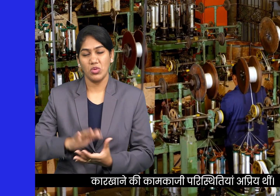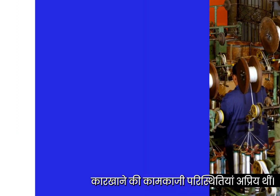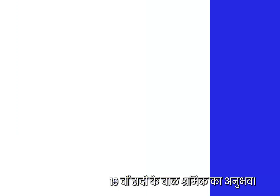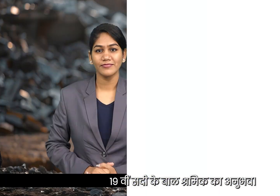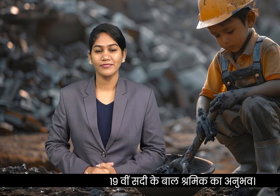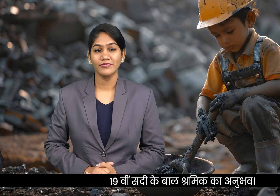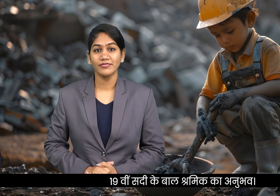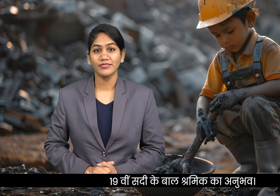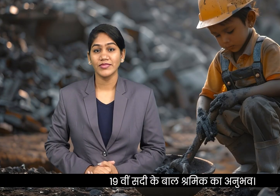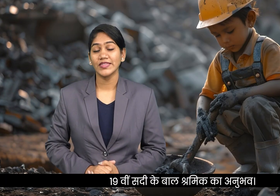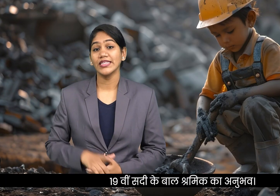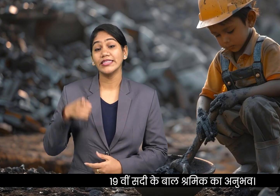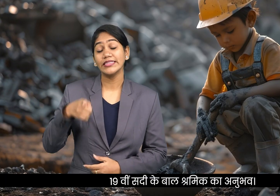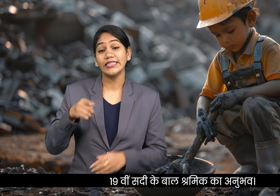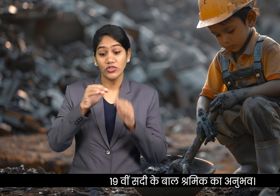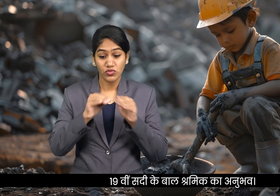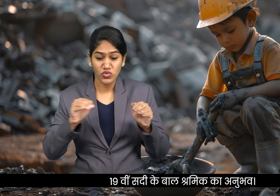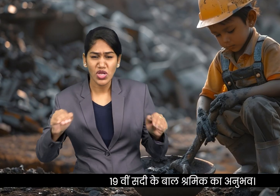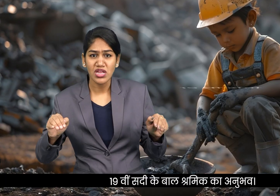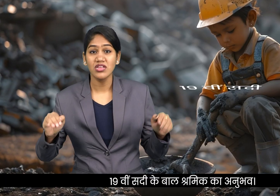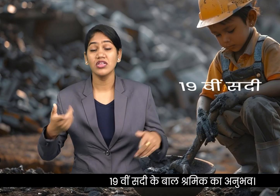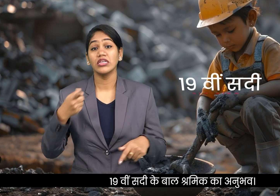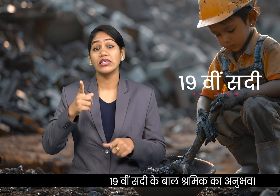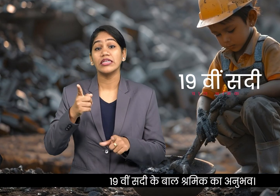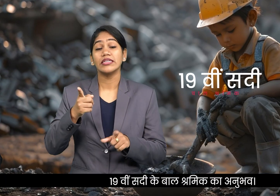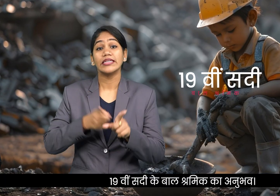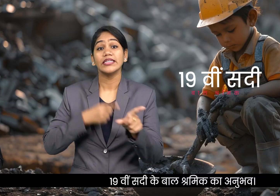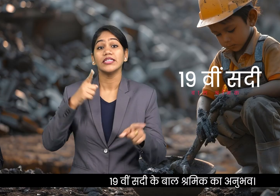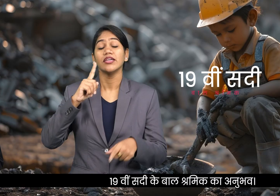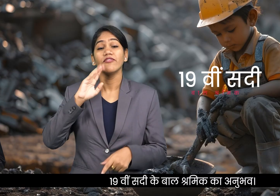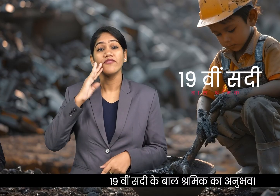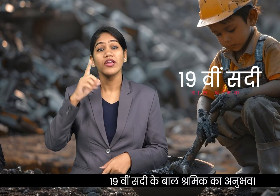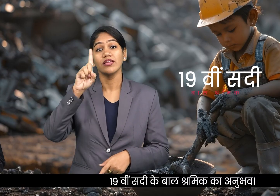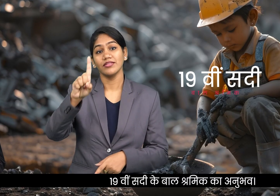थी। 19वीं सदी के बाल श्रमिक का अनुभव।